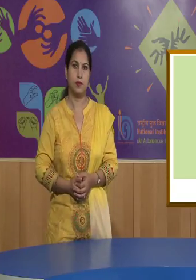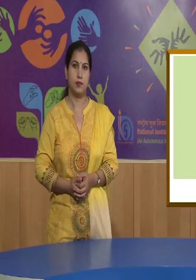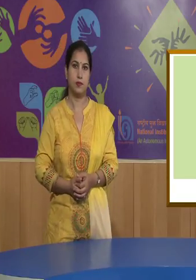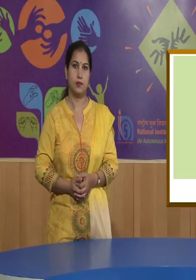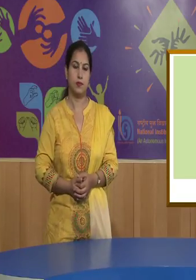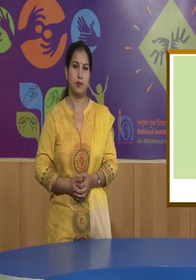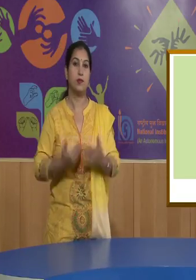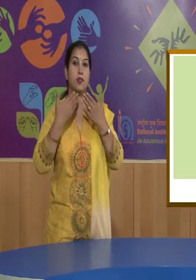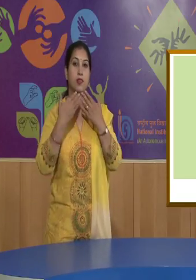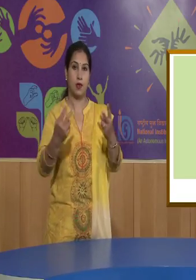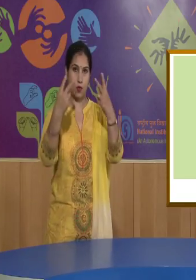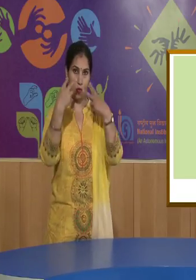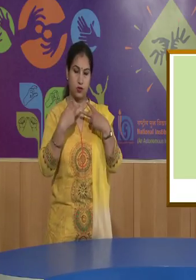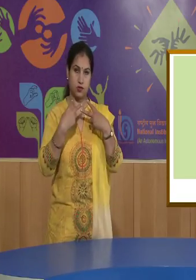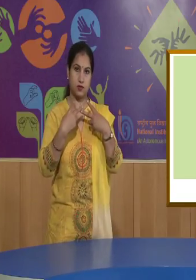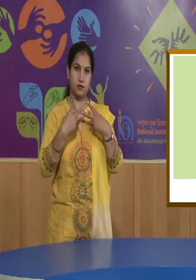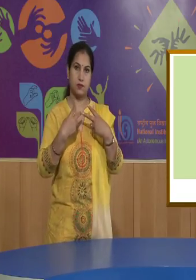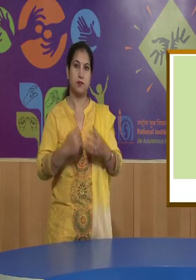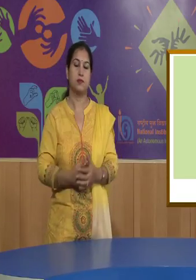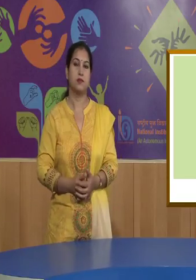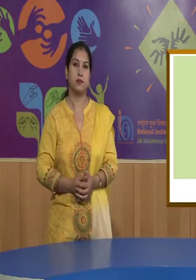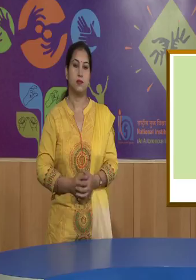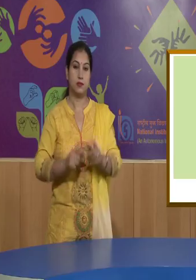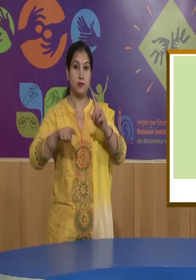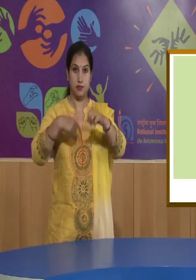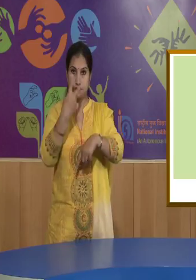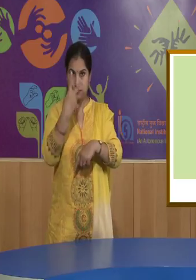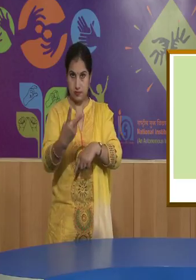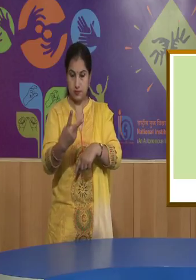Thanks for watching. See you soon. Bye bye.